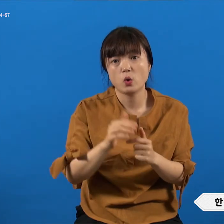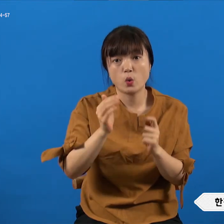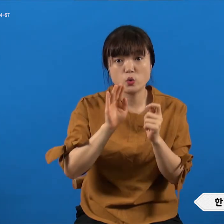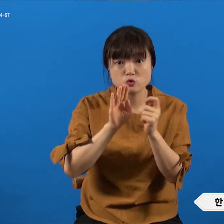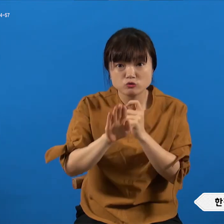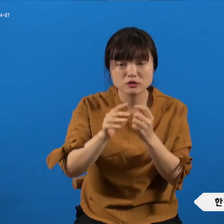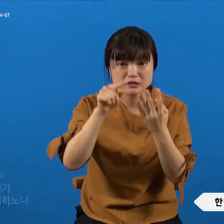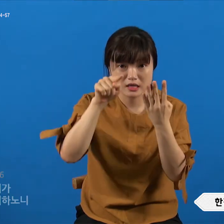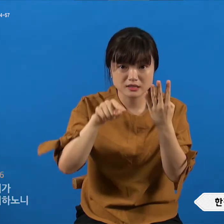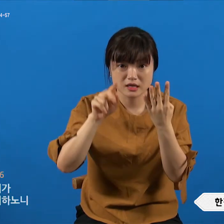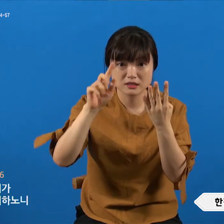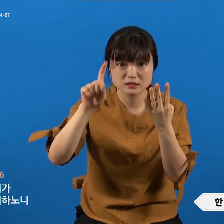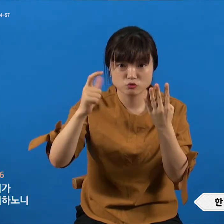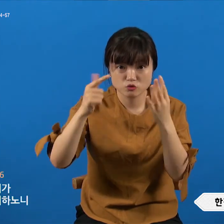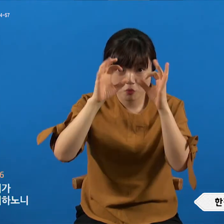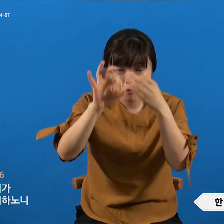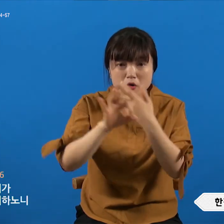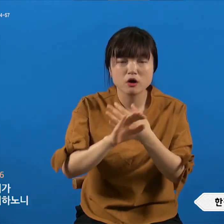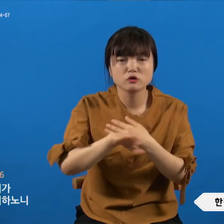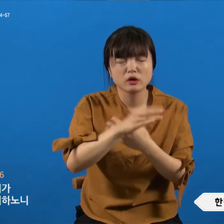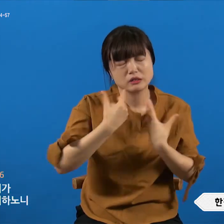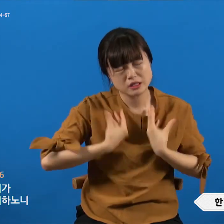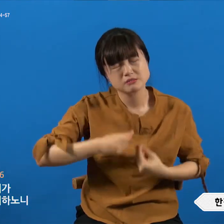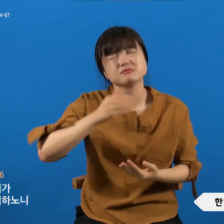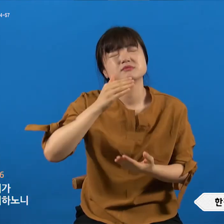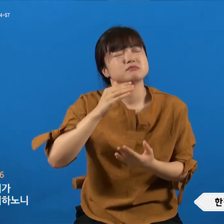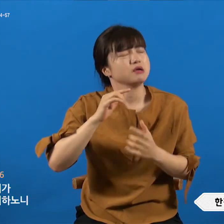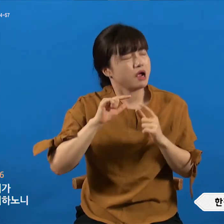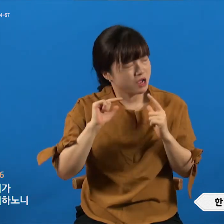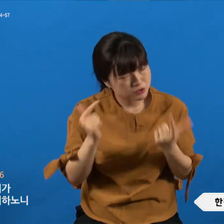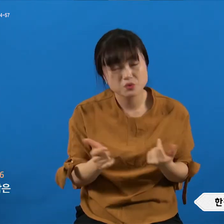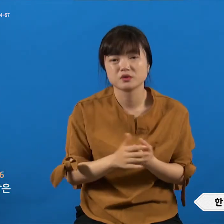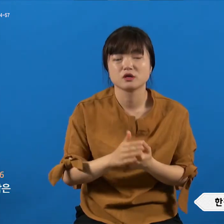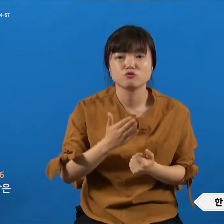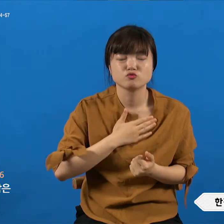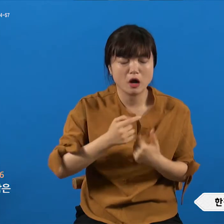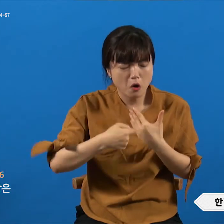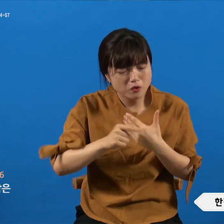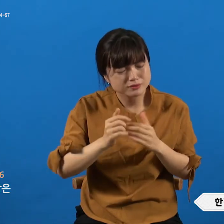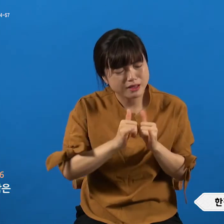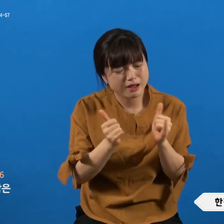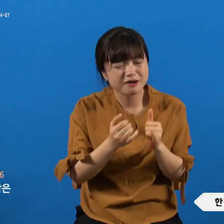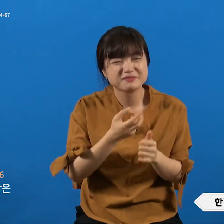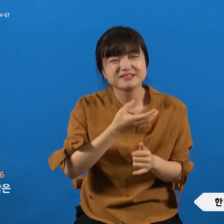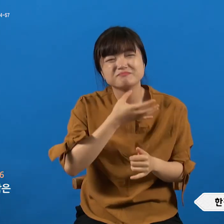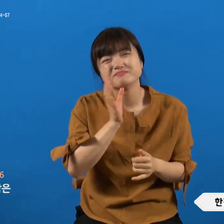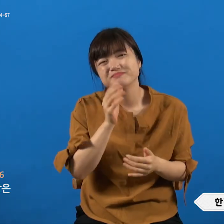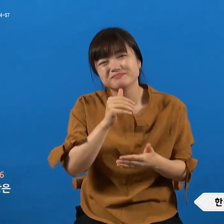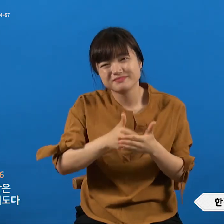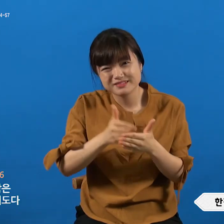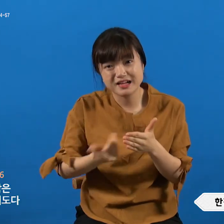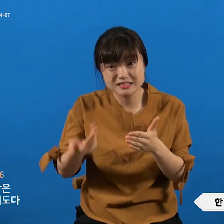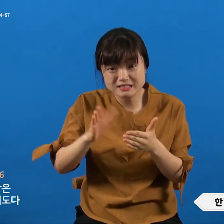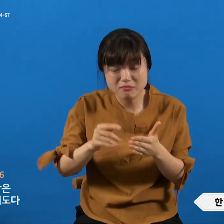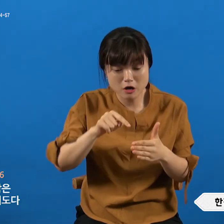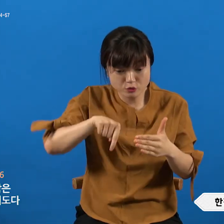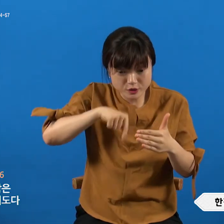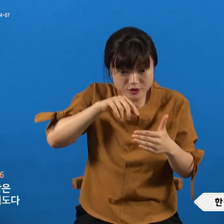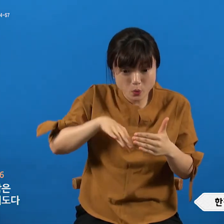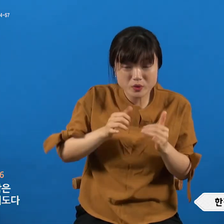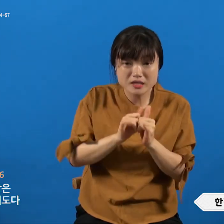고린도후서 4장 16절에 그러므로 우리가 낙심하지 아니하노니 우리의 겉사람은 낡아지나 우리의 속사람은